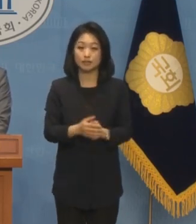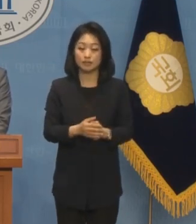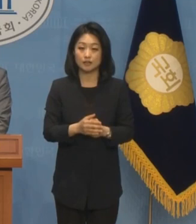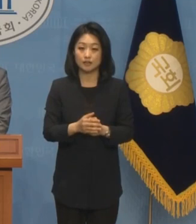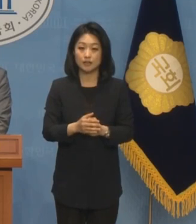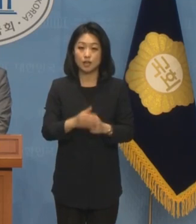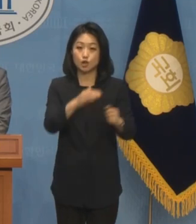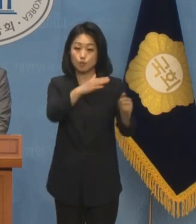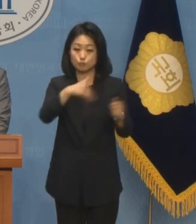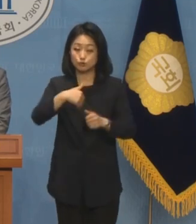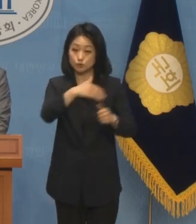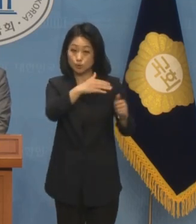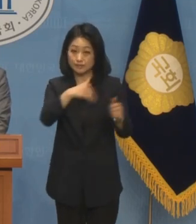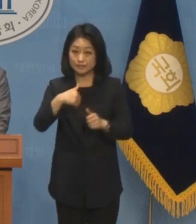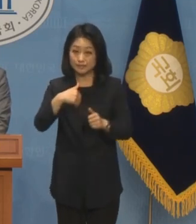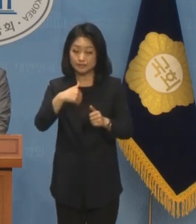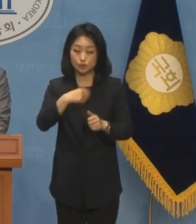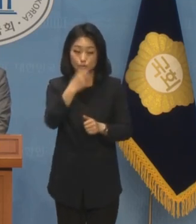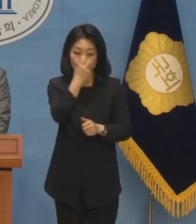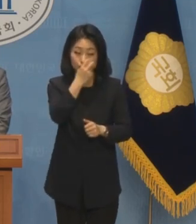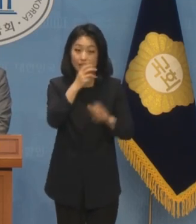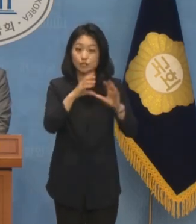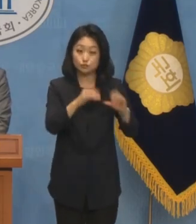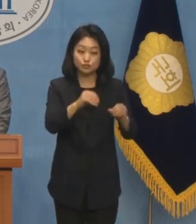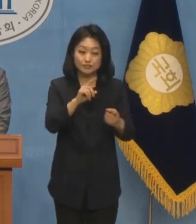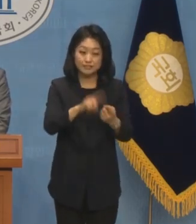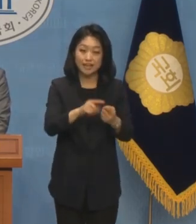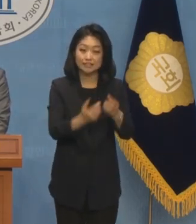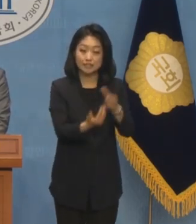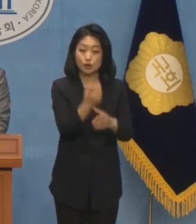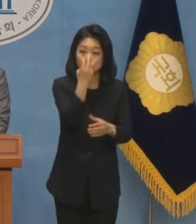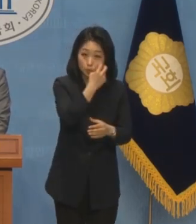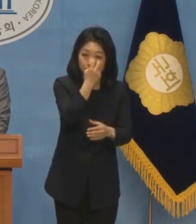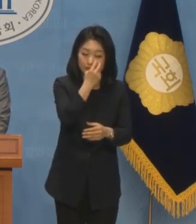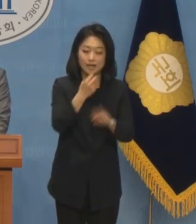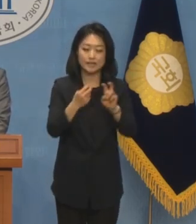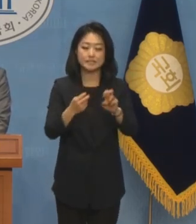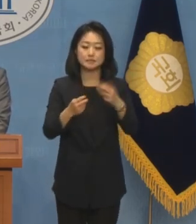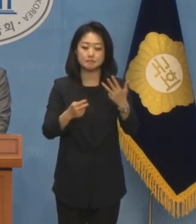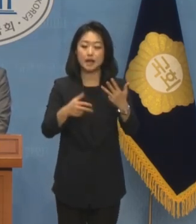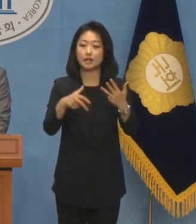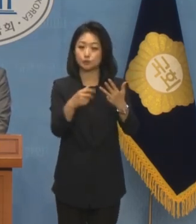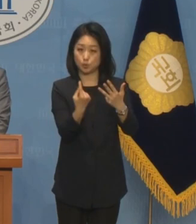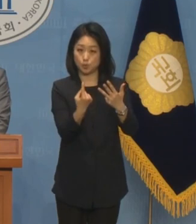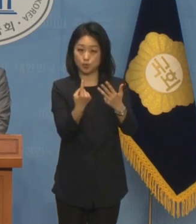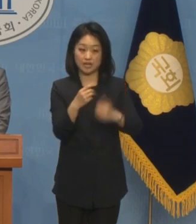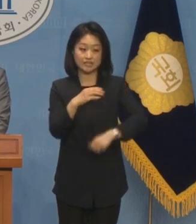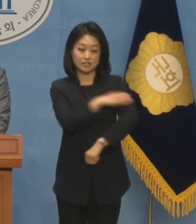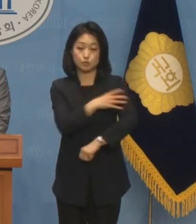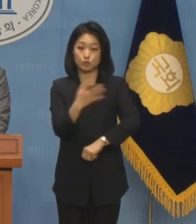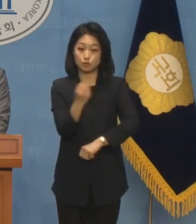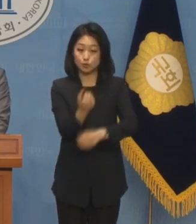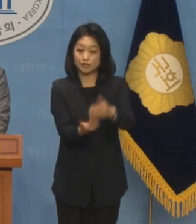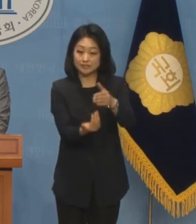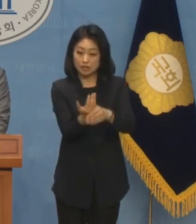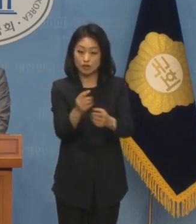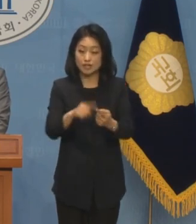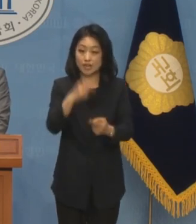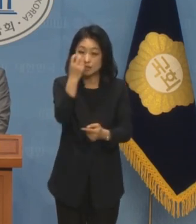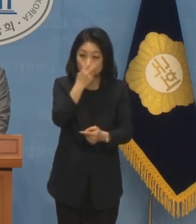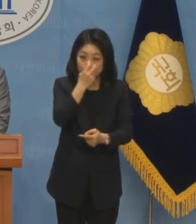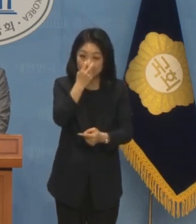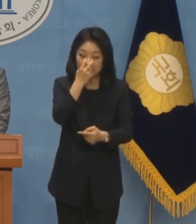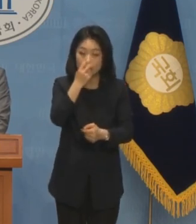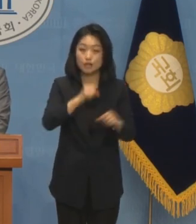또는 수사 중지된 사건 등의 조사 28조 있니다 직권으로 사건에 대한 진상규명